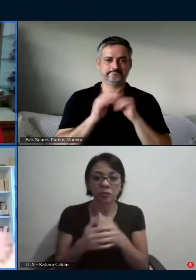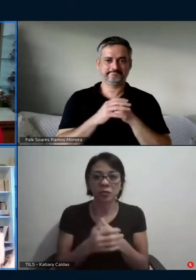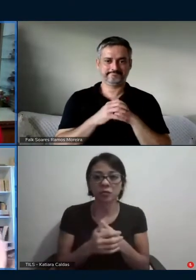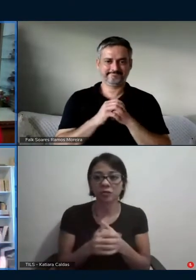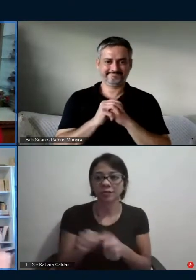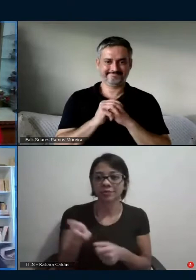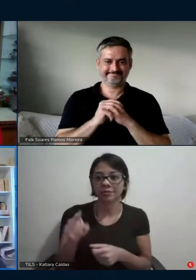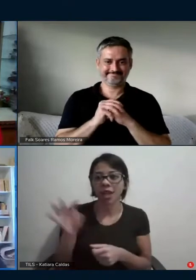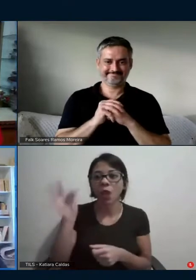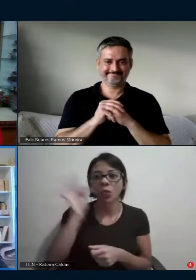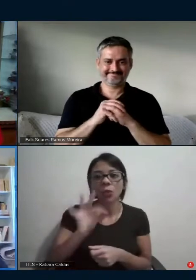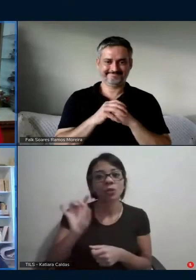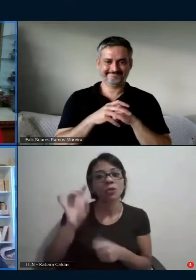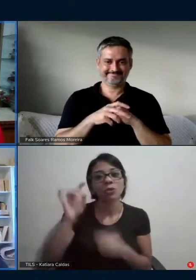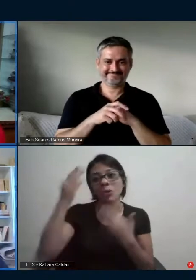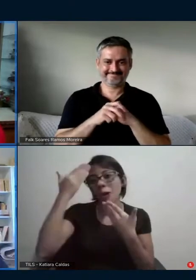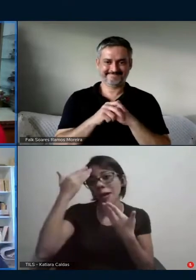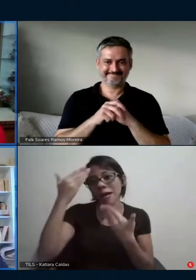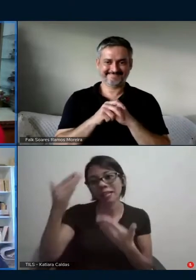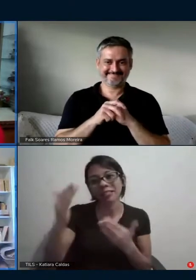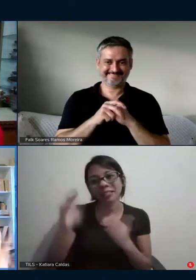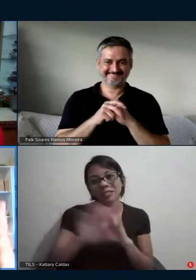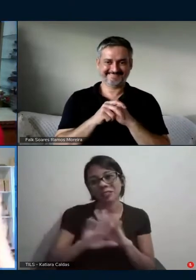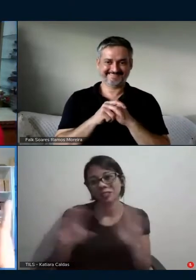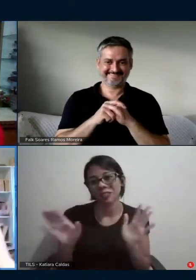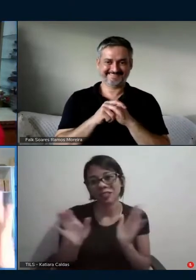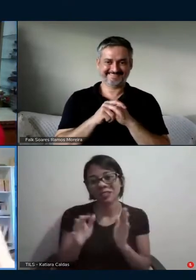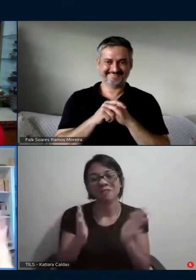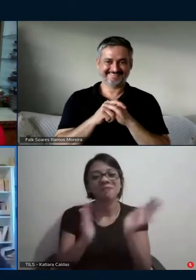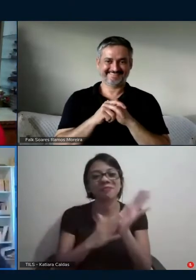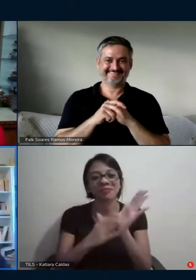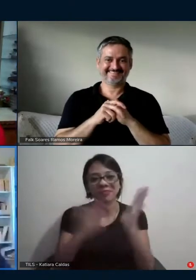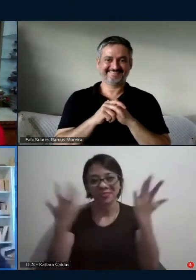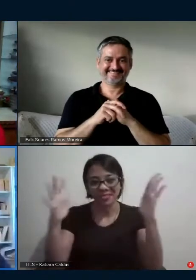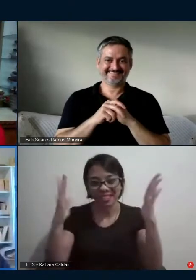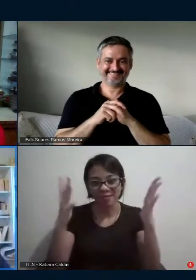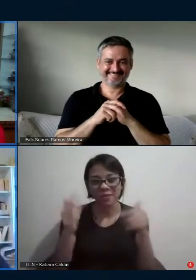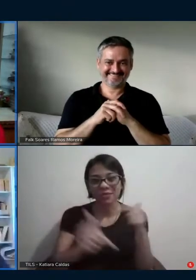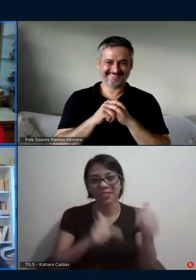Só Não? agradecer mesmo, eu gostaria de Então tá. agradecer, parabenizar o